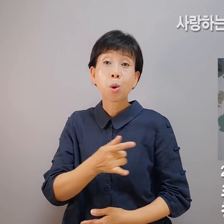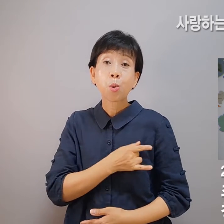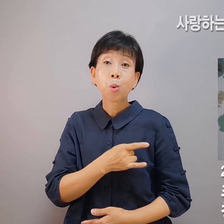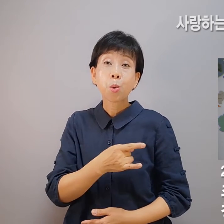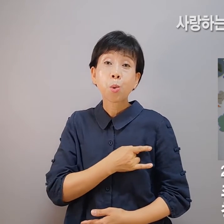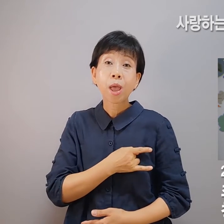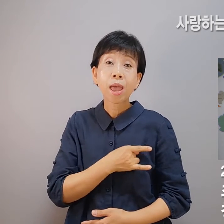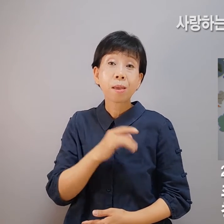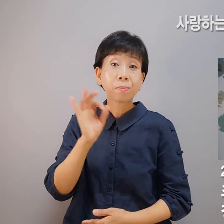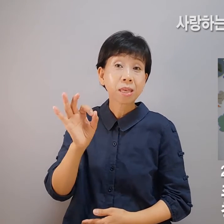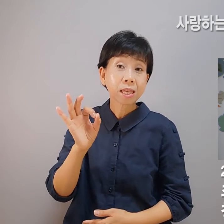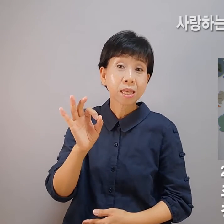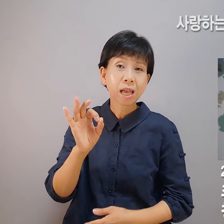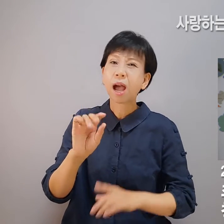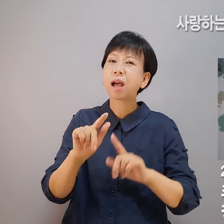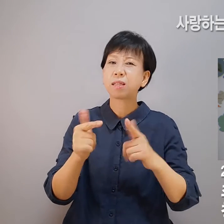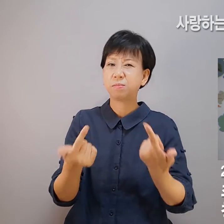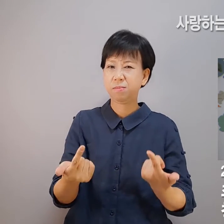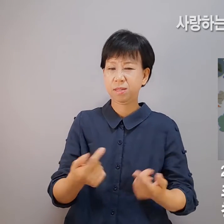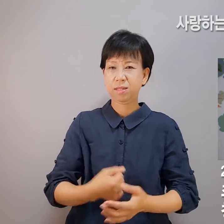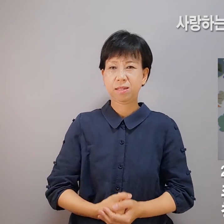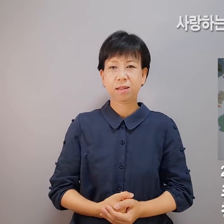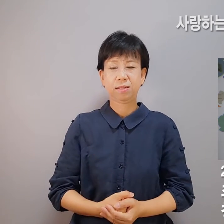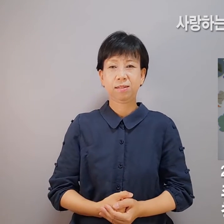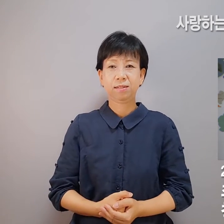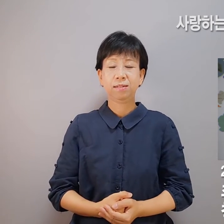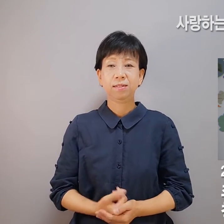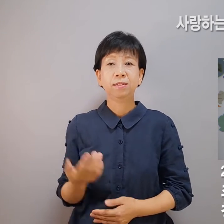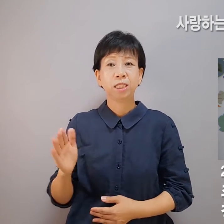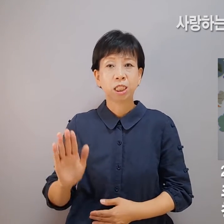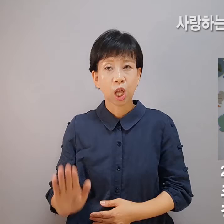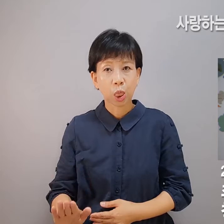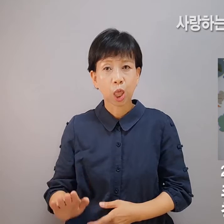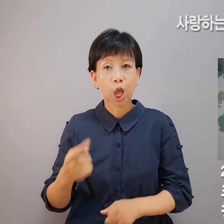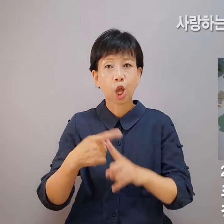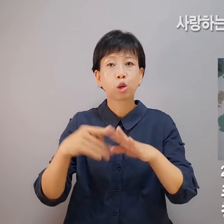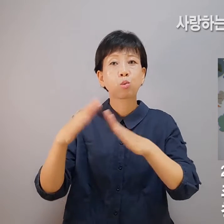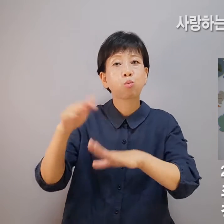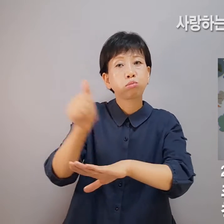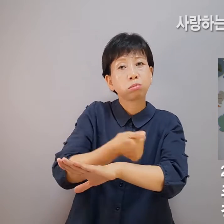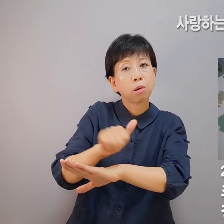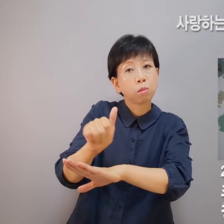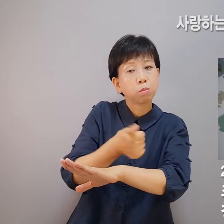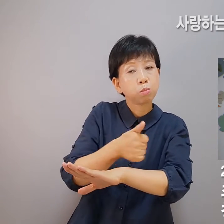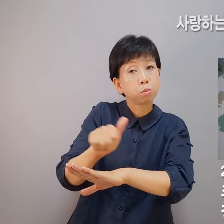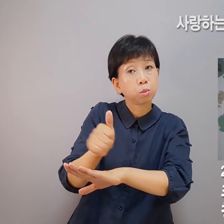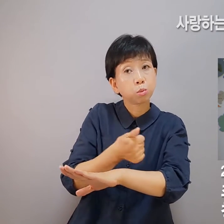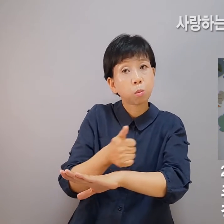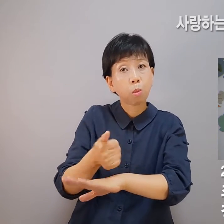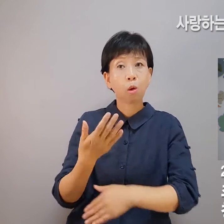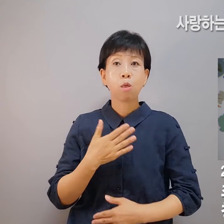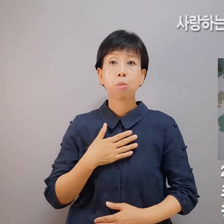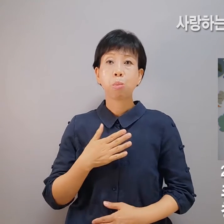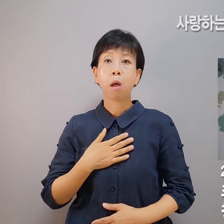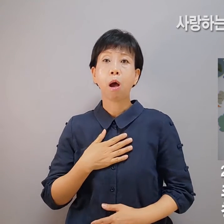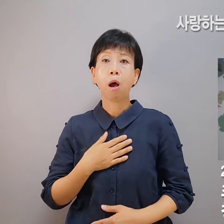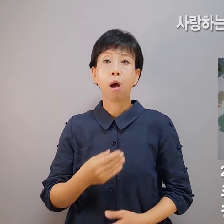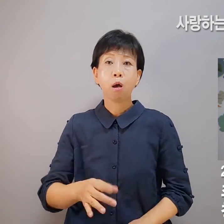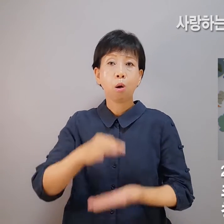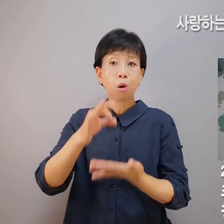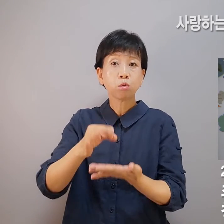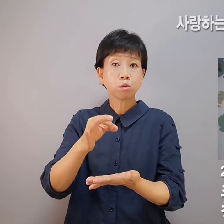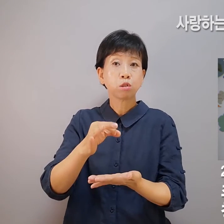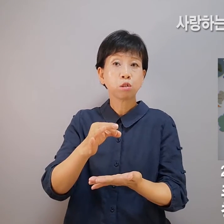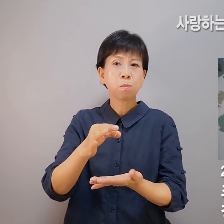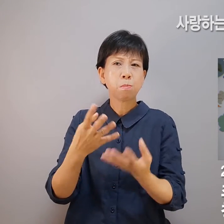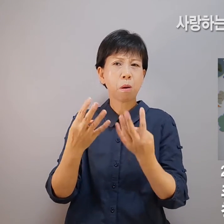아닙니다. 헌금은 회비가 아닙니다. 그런데 교회를 다니시다 보면 나 교회 헌금 많이 하는데 내가